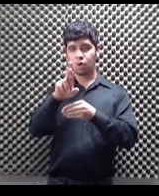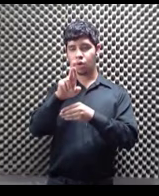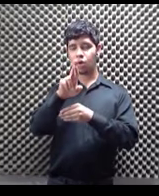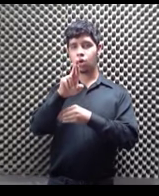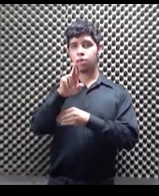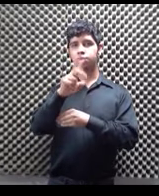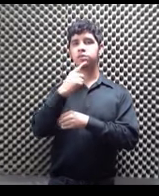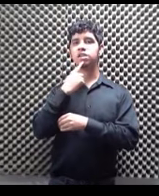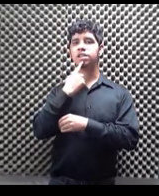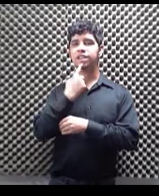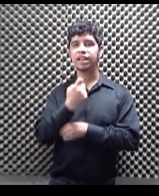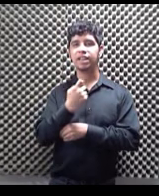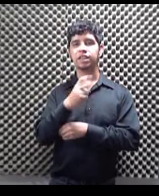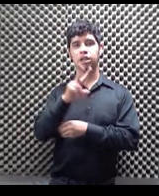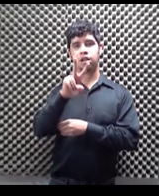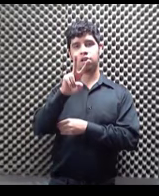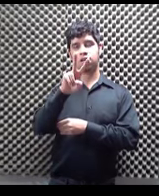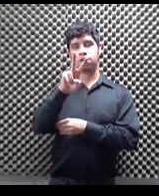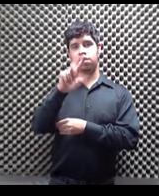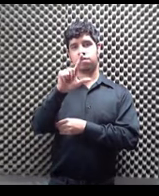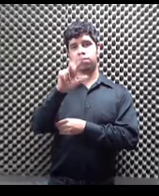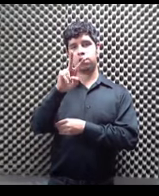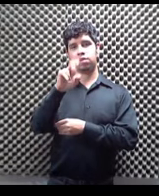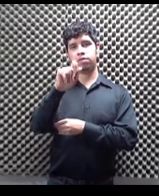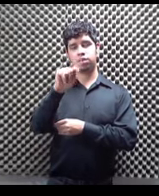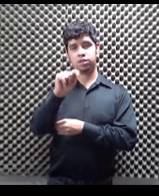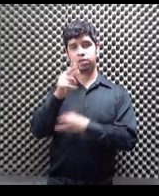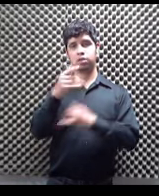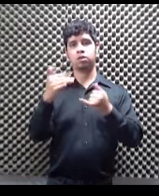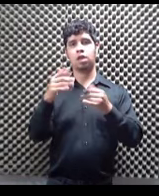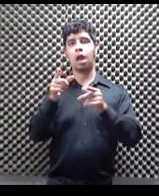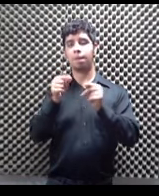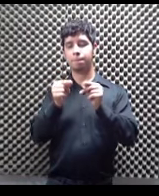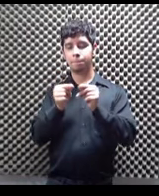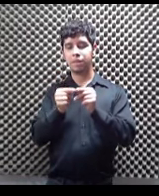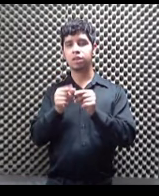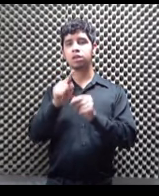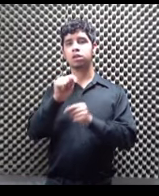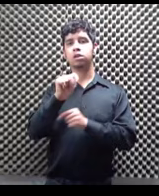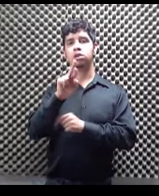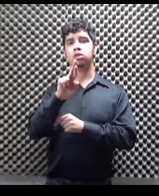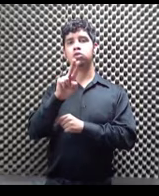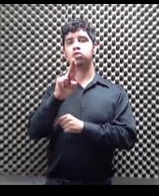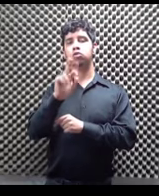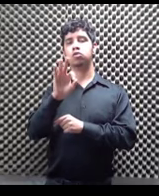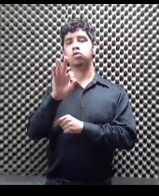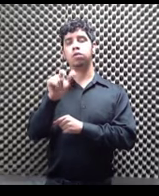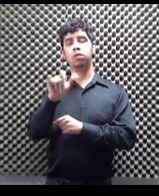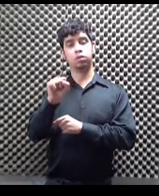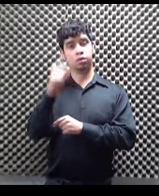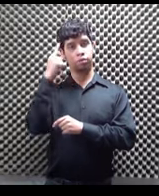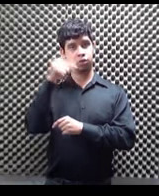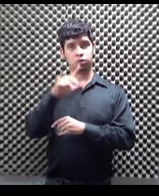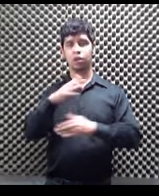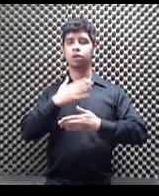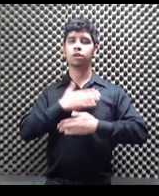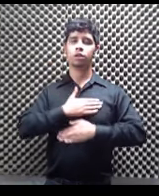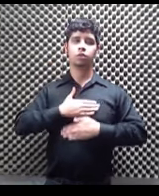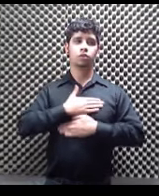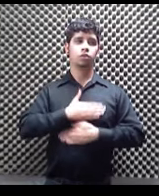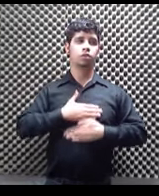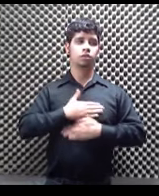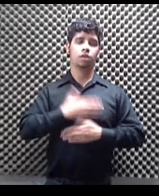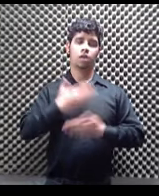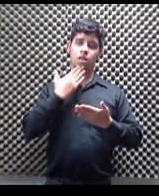era? Mini muffin. De Red Velvet. Y estos y son mini trufa. Las mini trufas. Ah, qué lindo, gracias. Así que para que usted se lo disfrute.